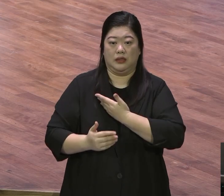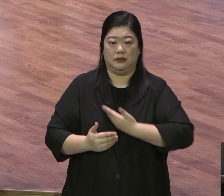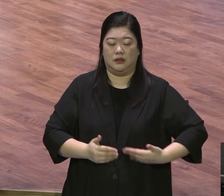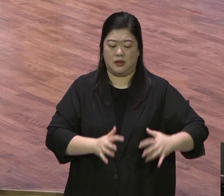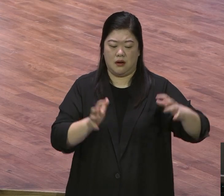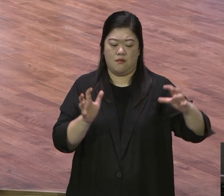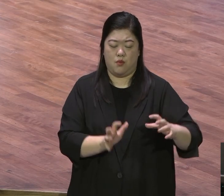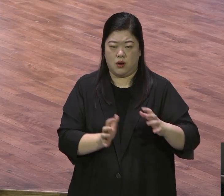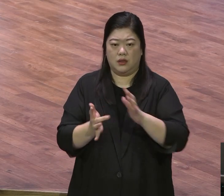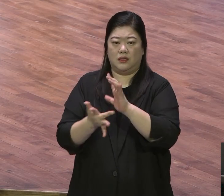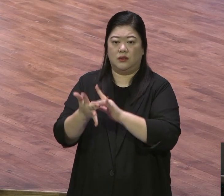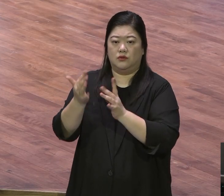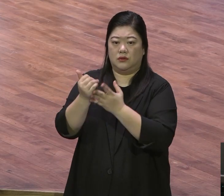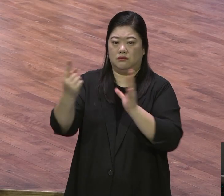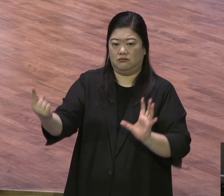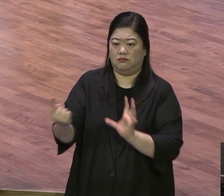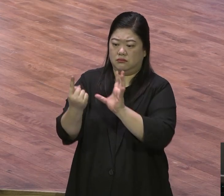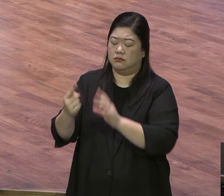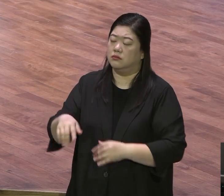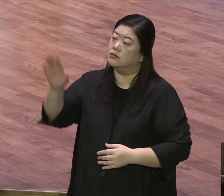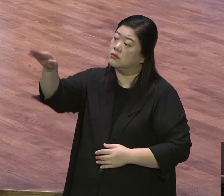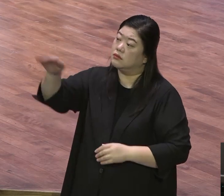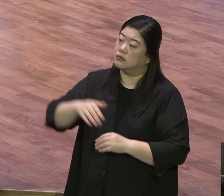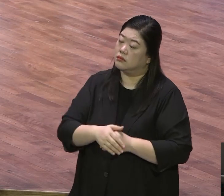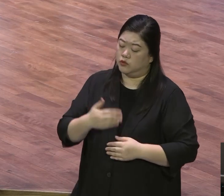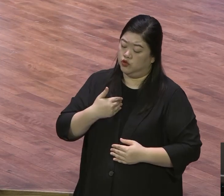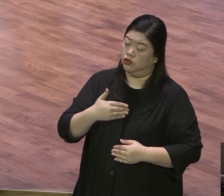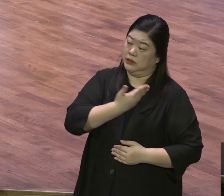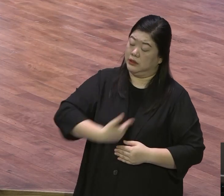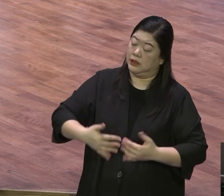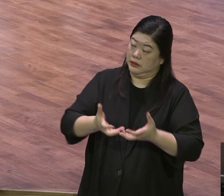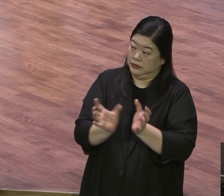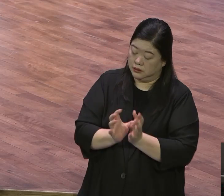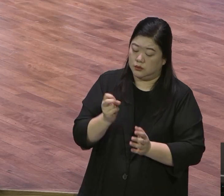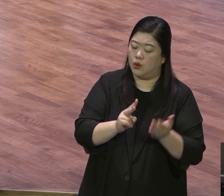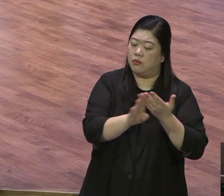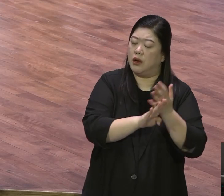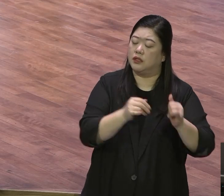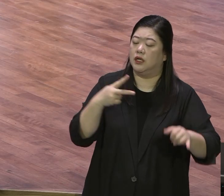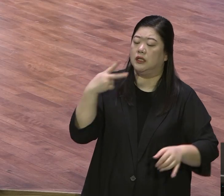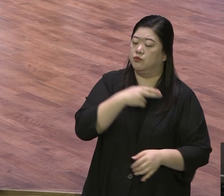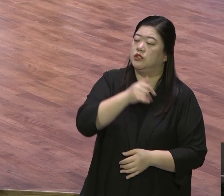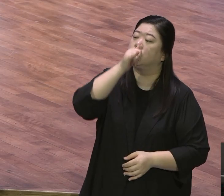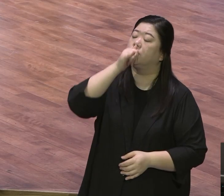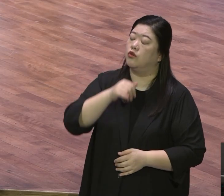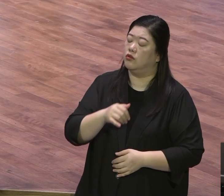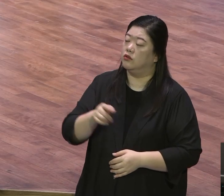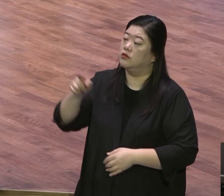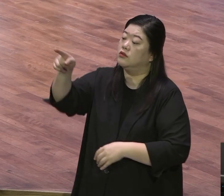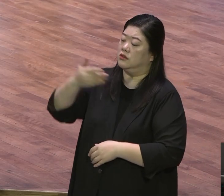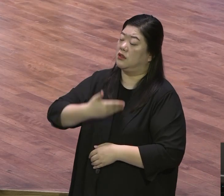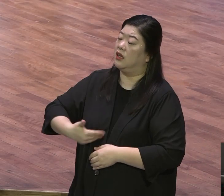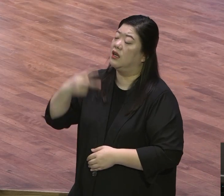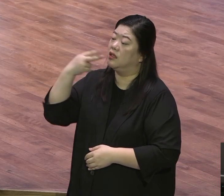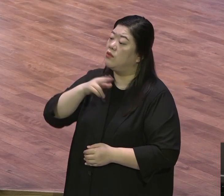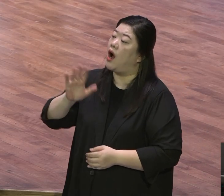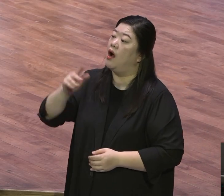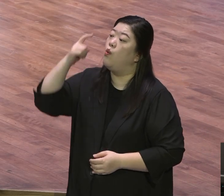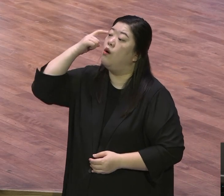우리와 바리신들은 검식하는데 어찌하여 당신의 제자들은 검식하지 아니하나이까